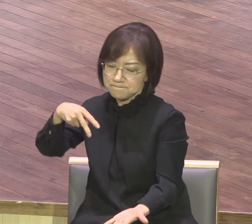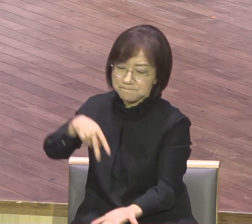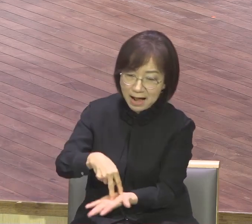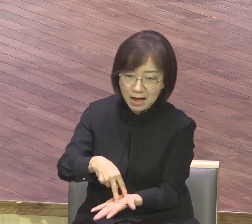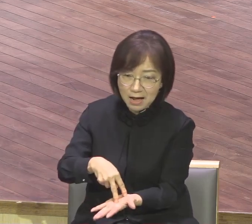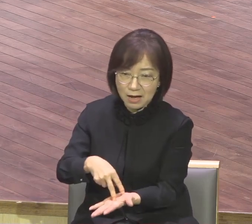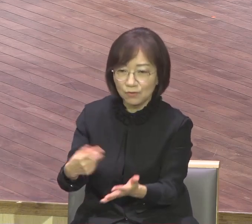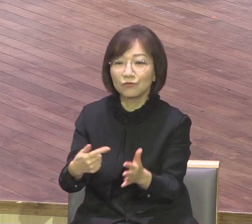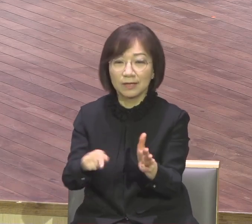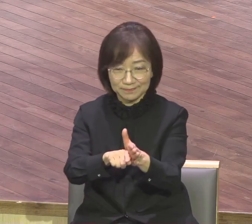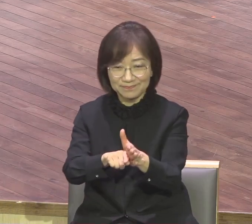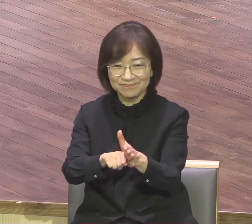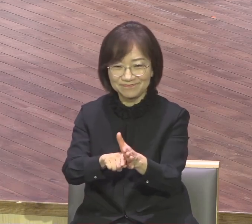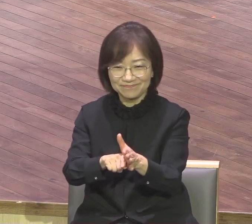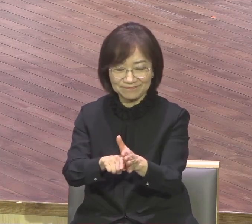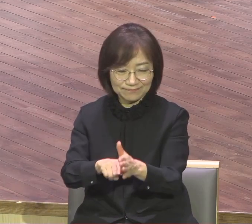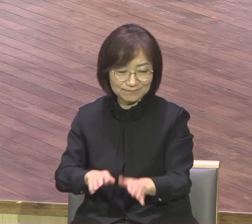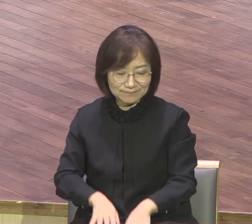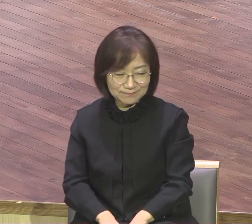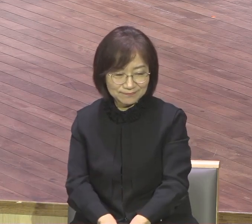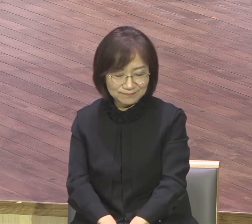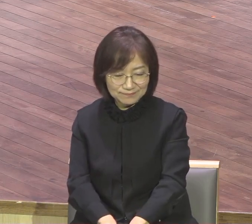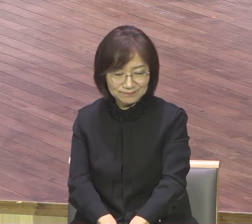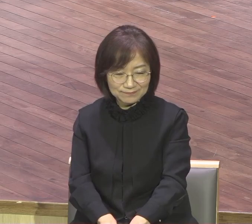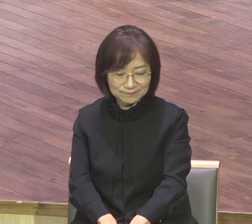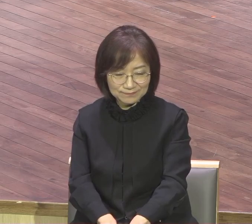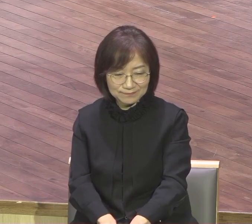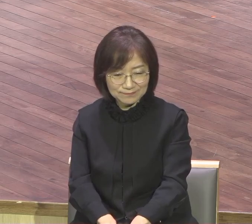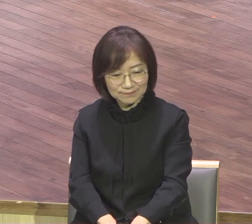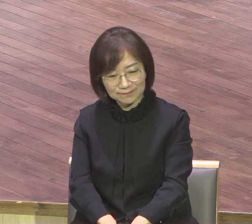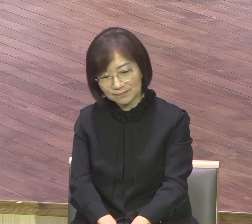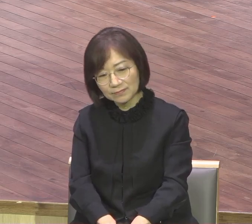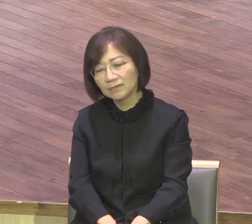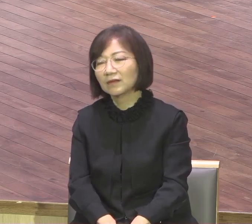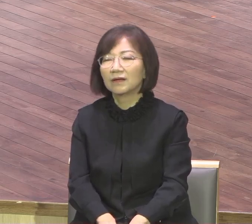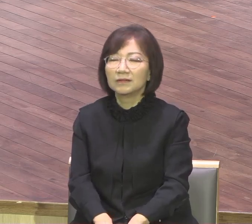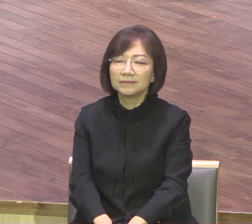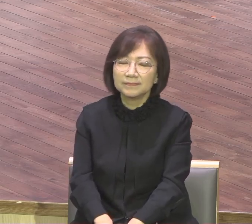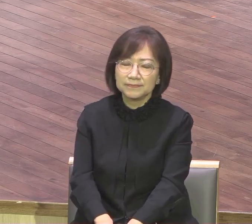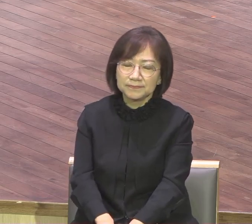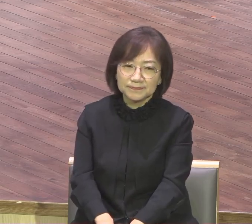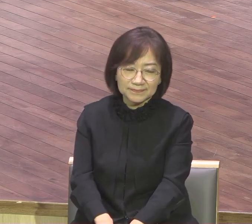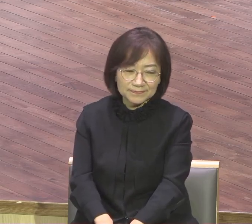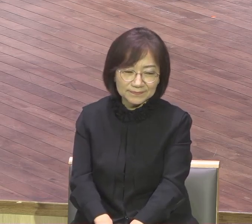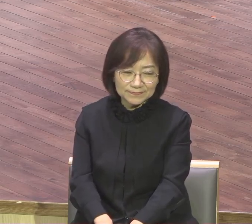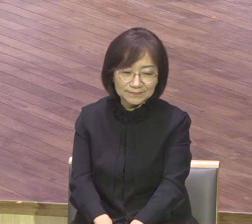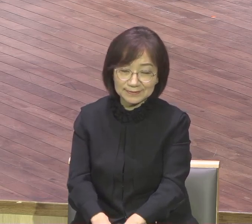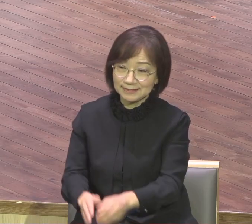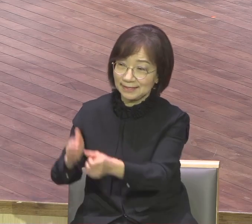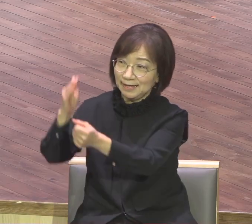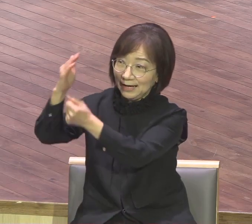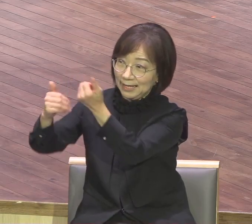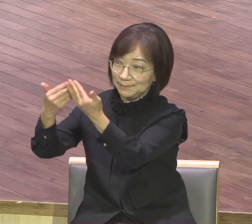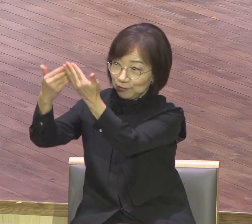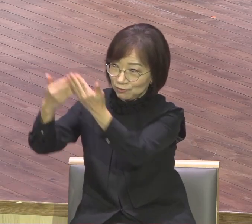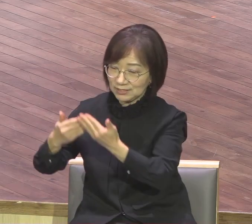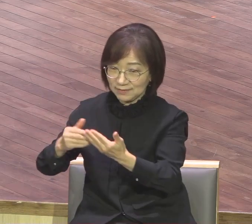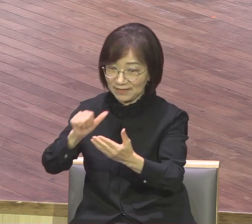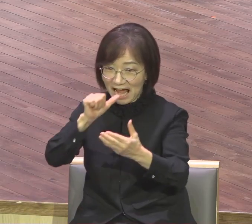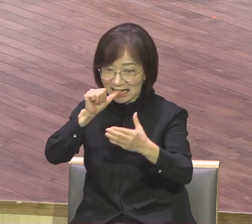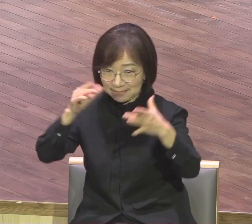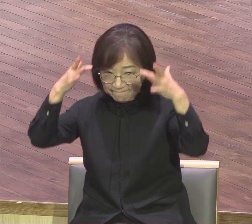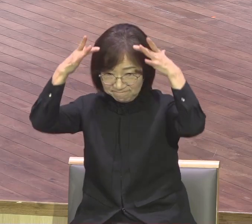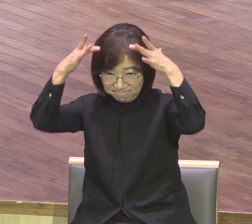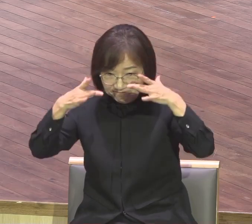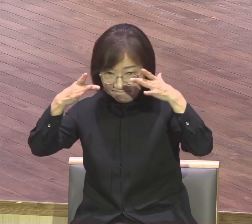resistir en el día malo y habiendo acabado todo estar firmes. 하나님의 전신갑주를 입고